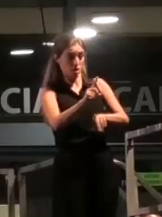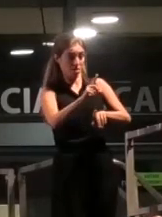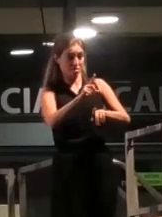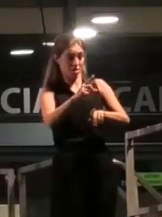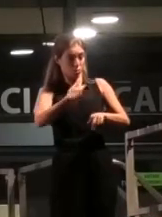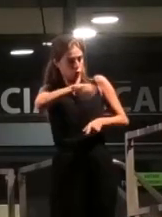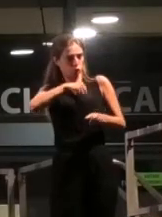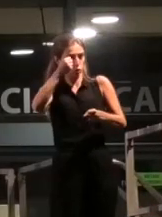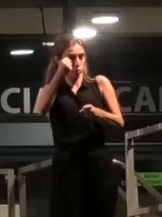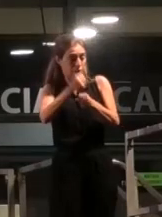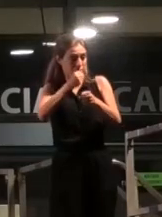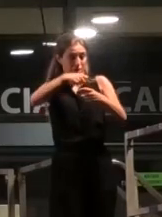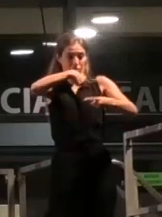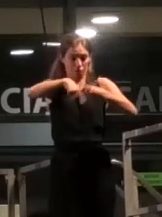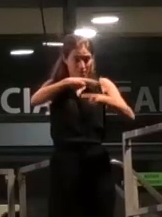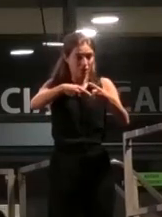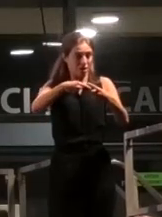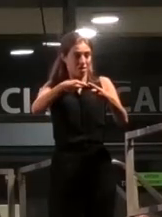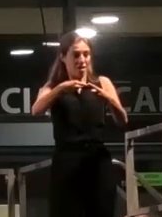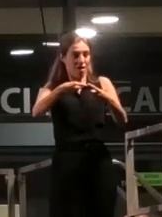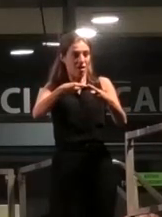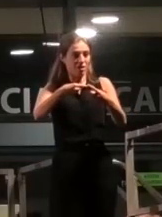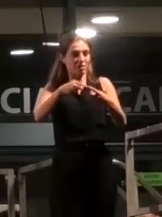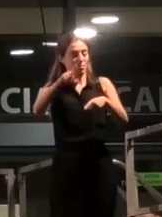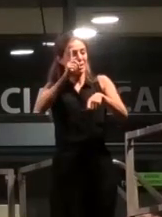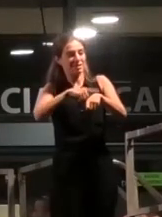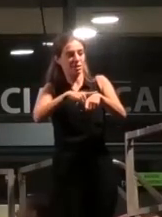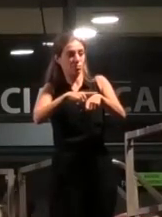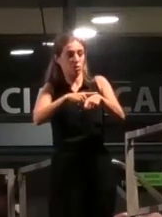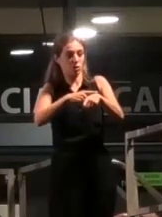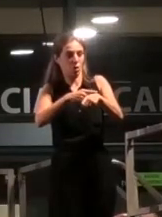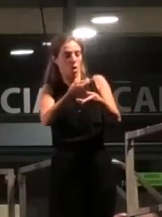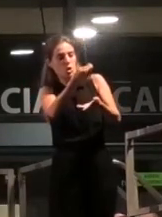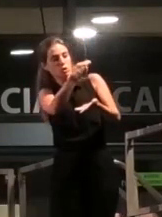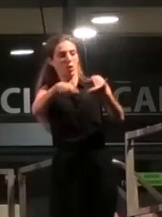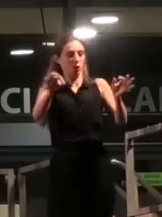colla, dels seus familiars i pel seu temps impagable.